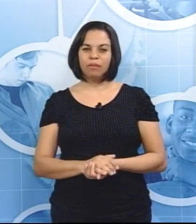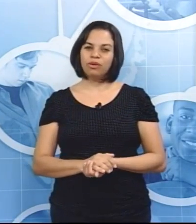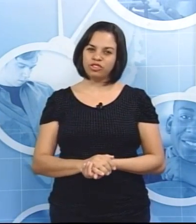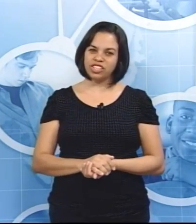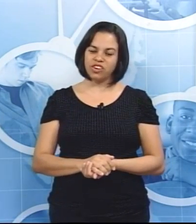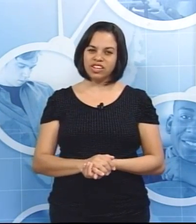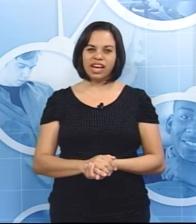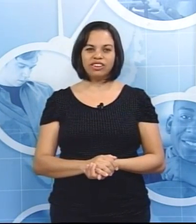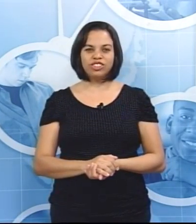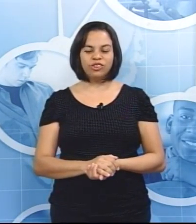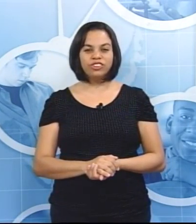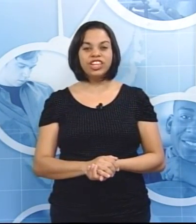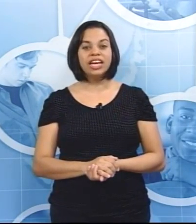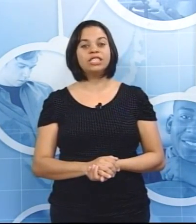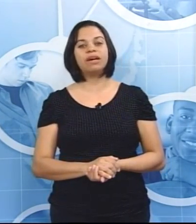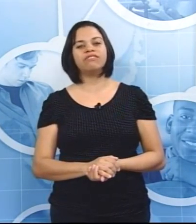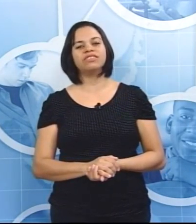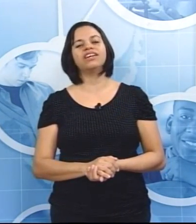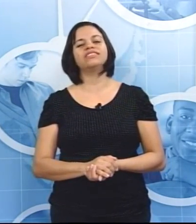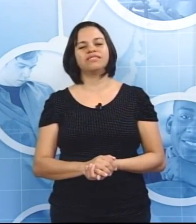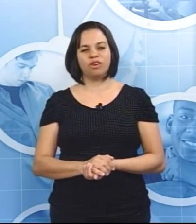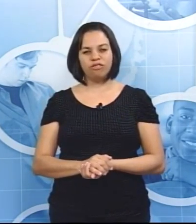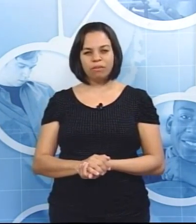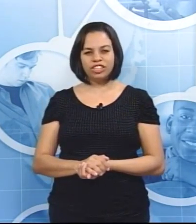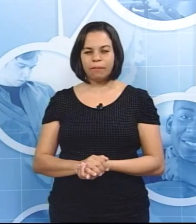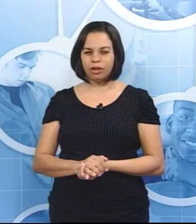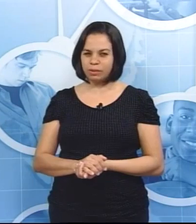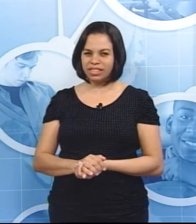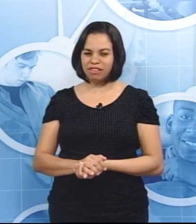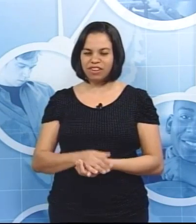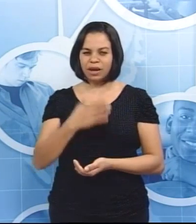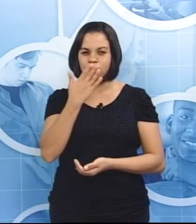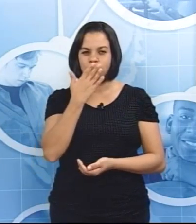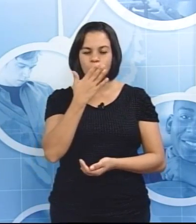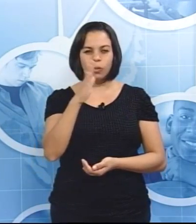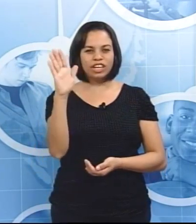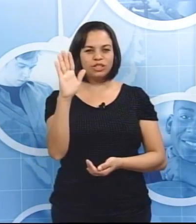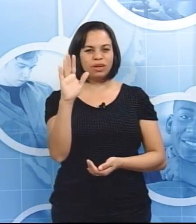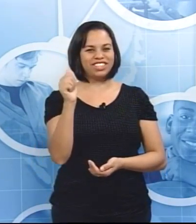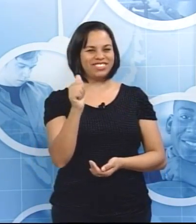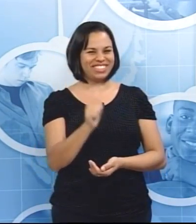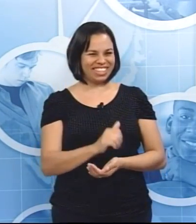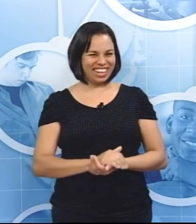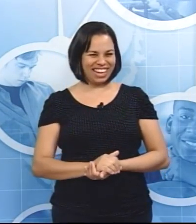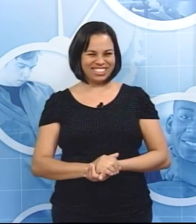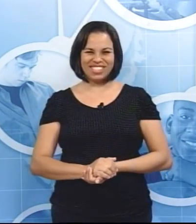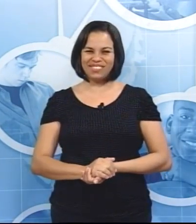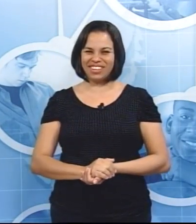Por hoje é só, na aula de hoje. Espero vocês novamente na próxima terça-feira. Um grande beijo e até lá a gente se vê.